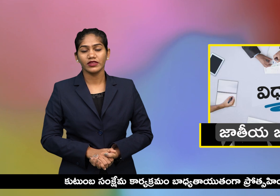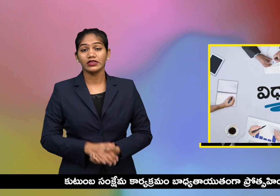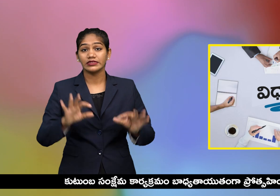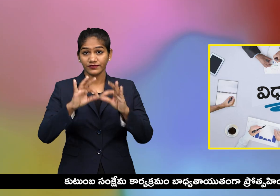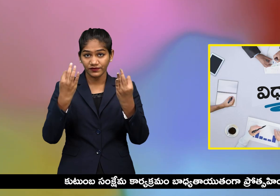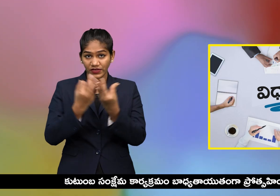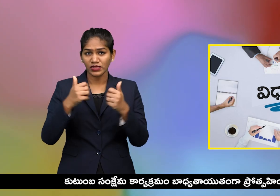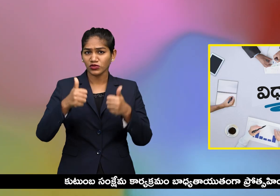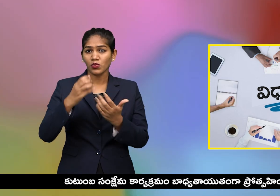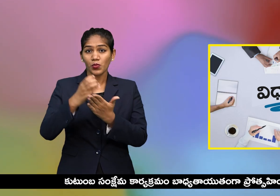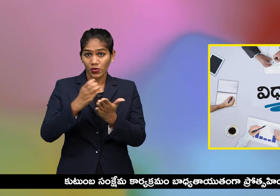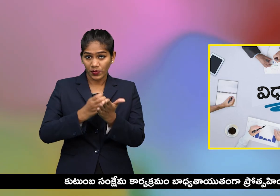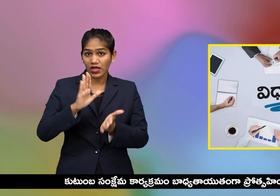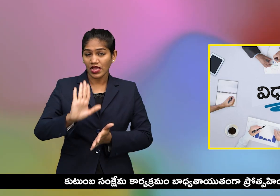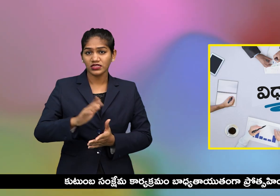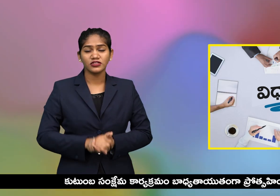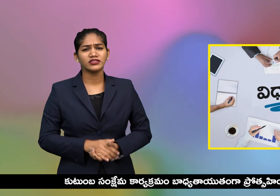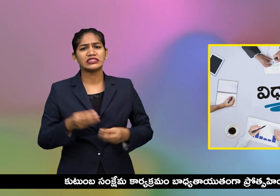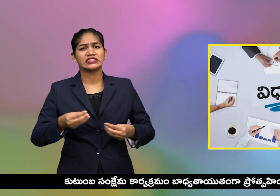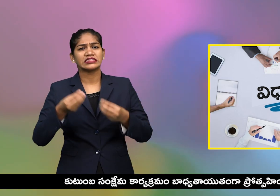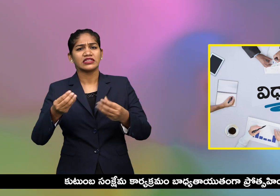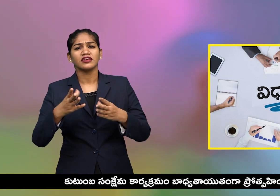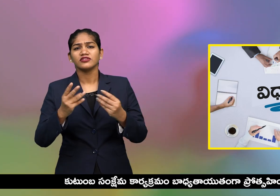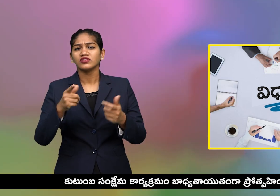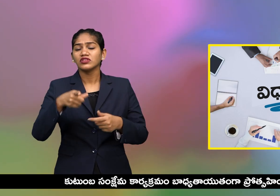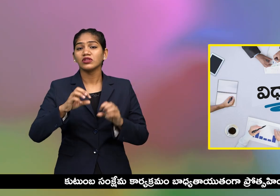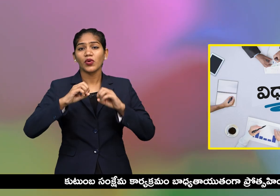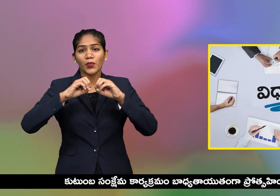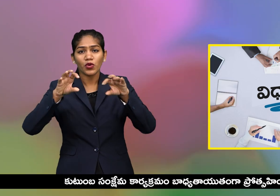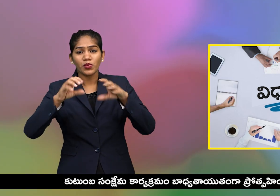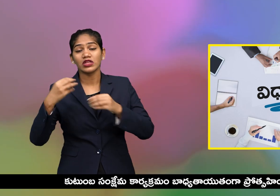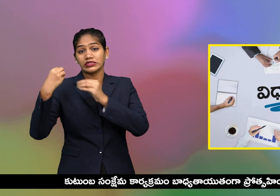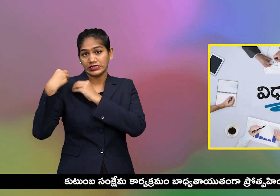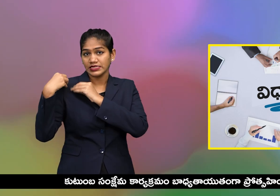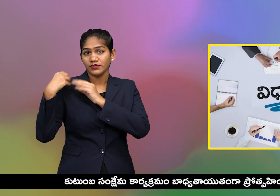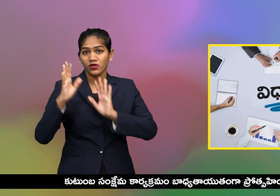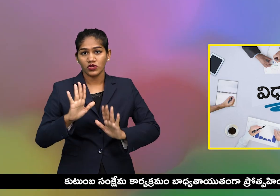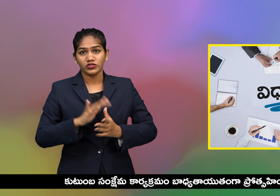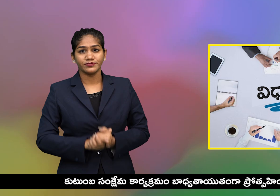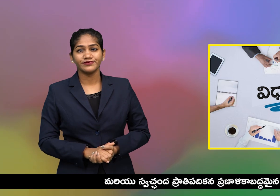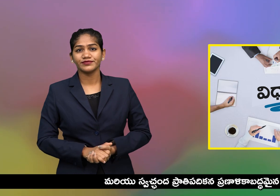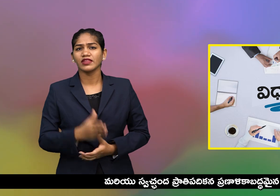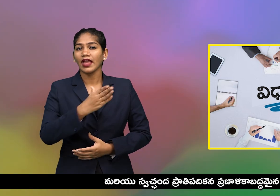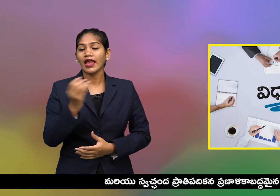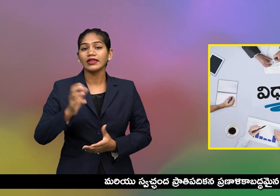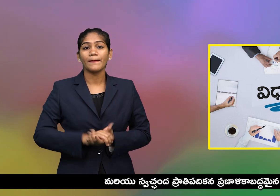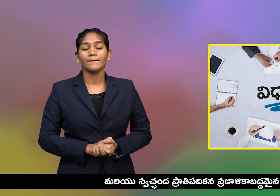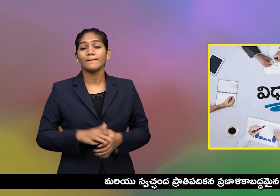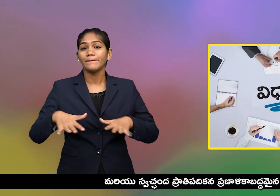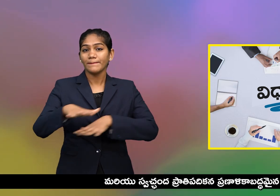కుటుంబ సంక్షేమ కార్యక్రమం స్వచ్ఛంద ప్రాతిపదికన బాధ్యతాయుతమైన మరియు